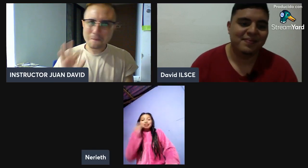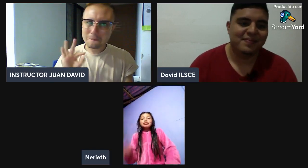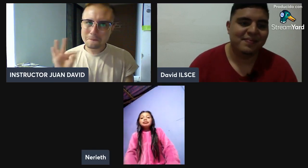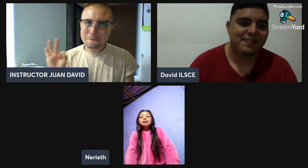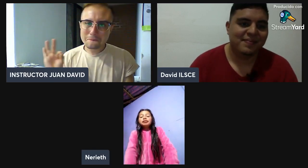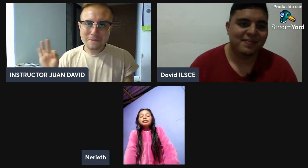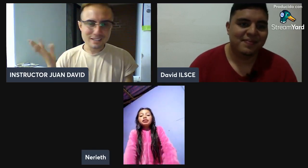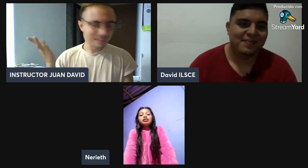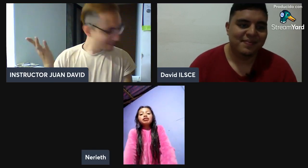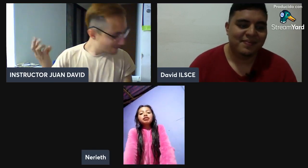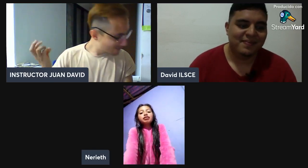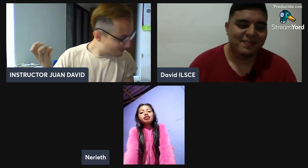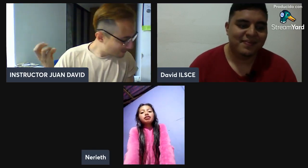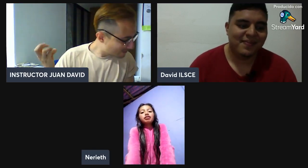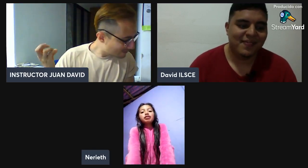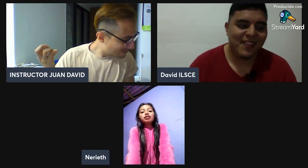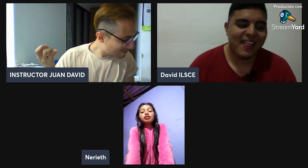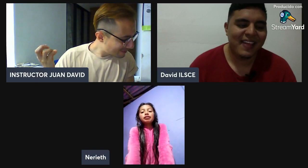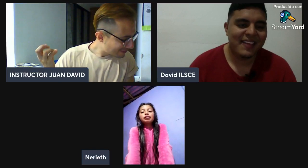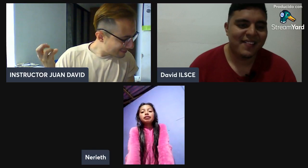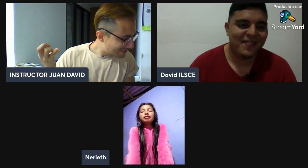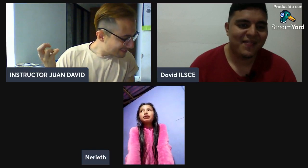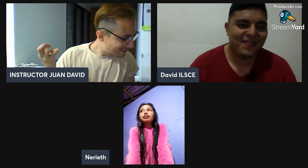Aquí estoy. Nada.